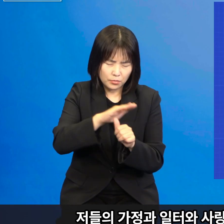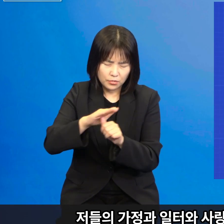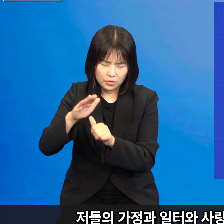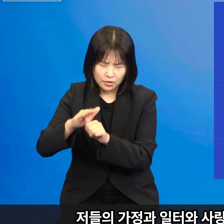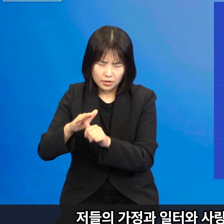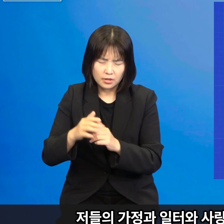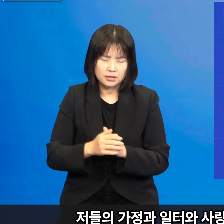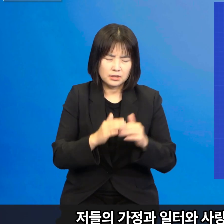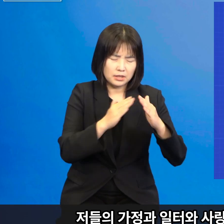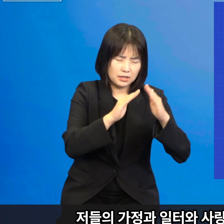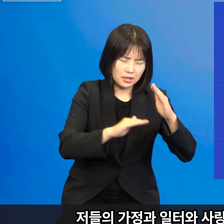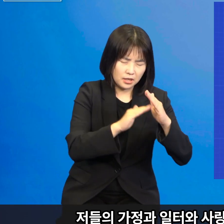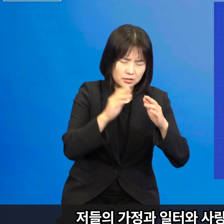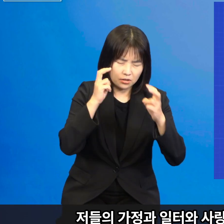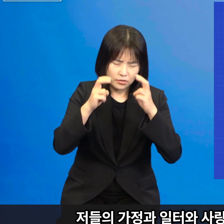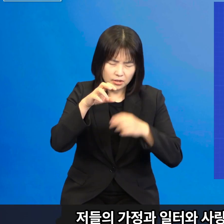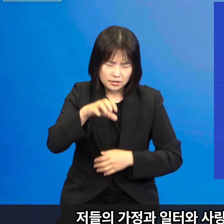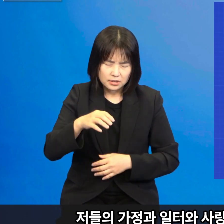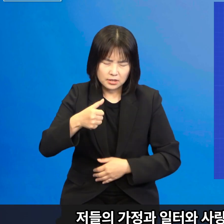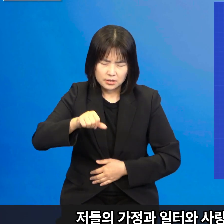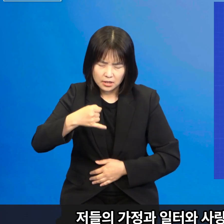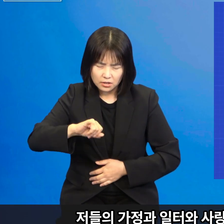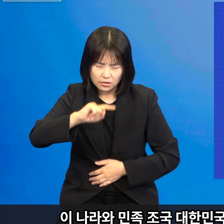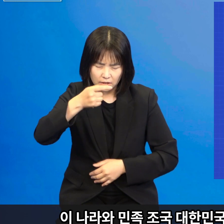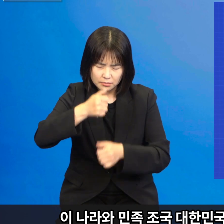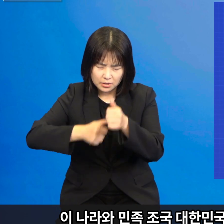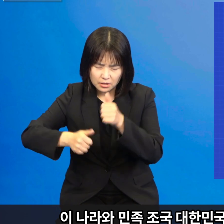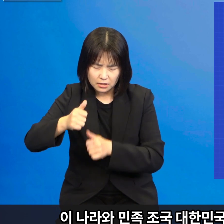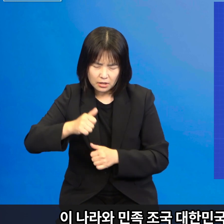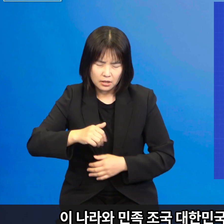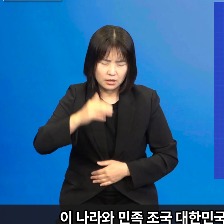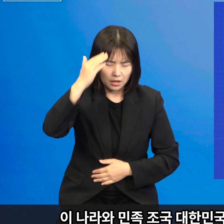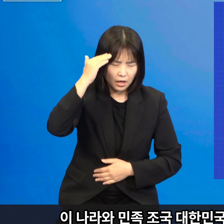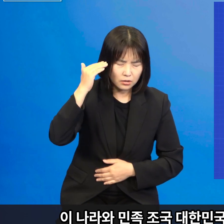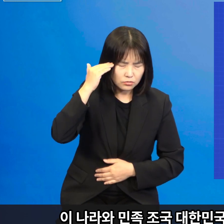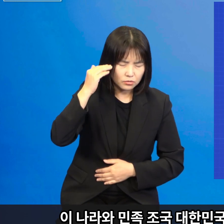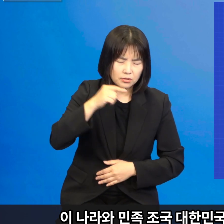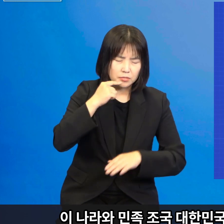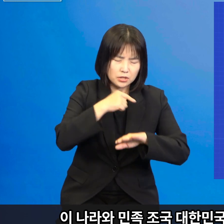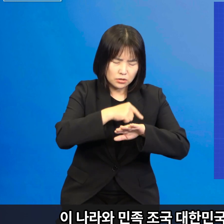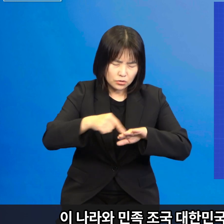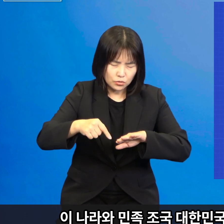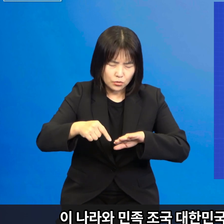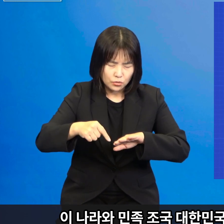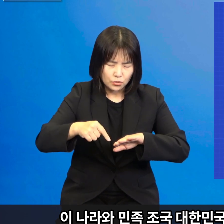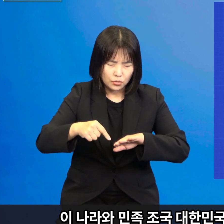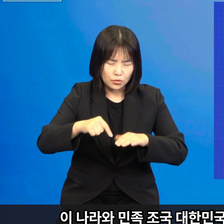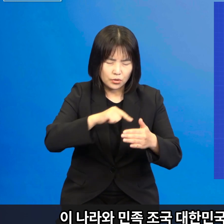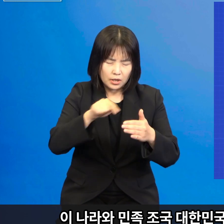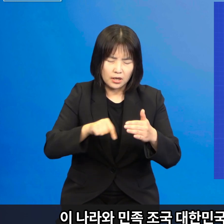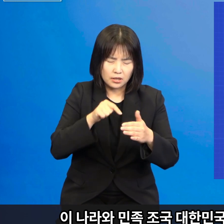저들의 가정과 일터와 사랑한 자녀들과 다음 세대와 이 나라와 민족 조국 대한민국